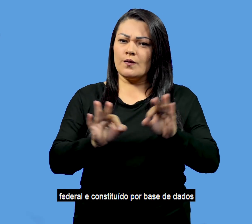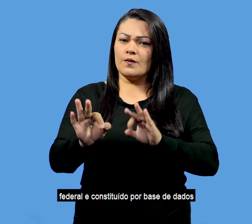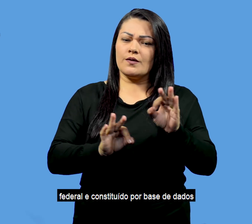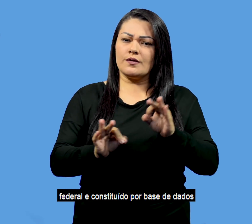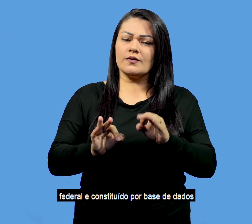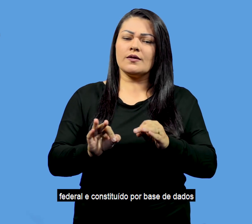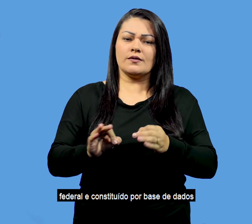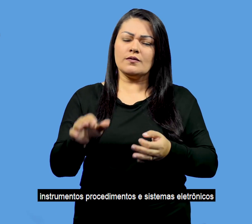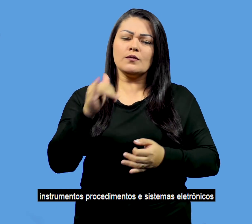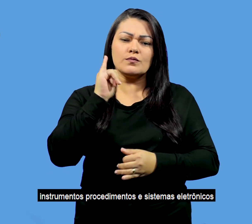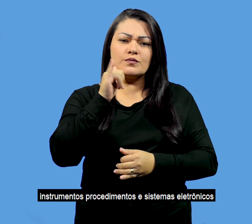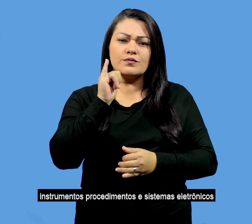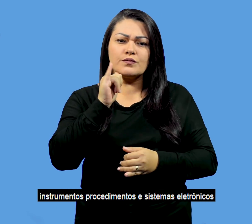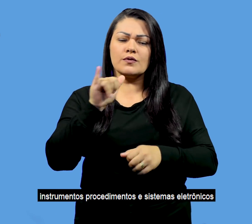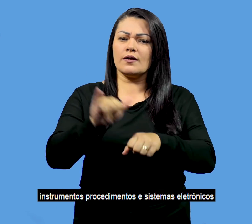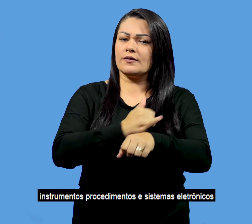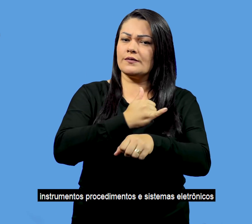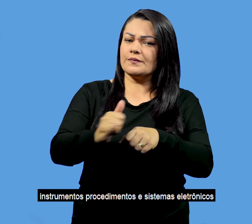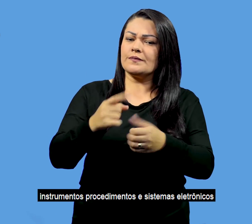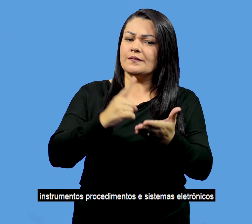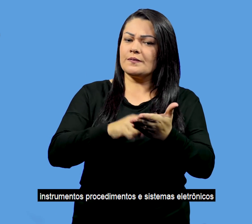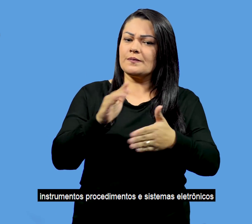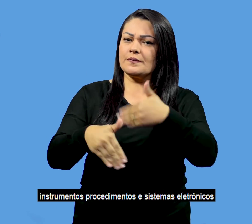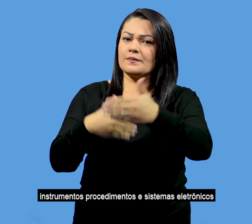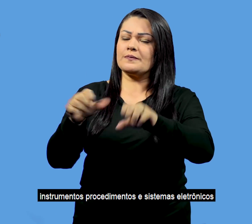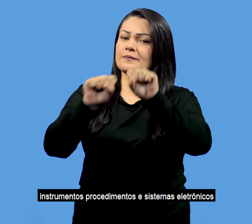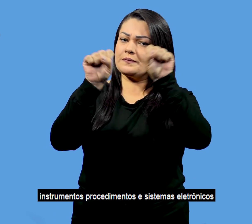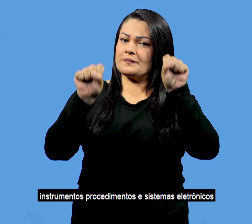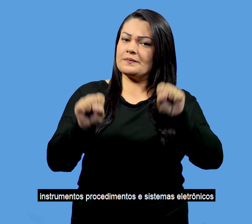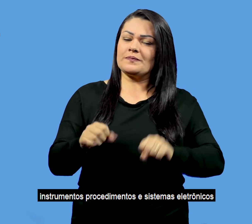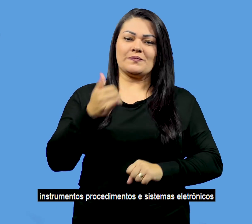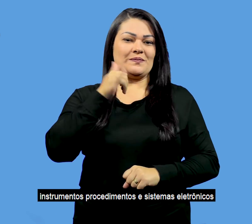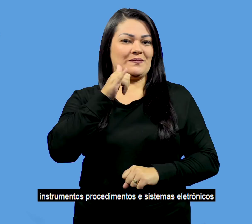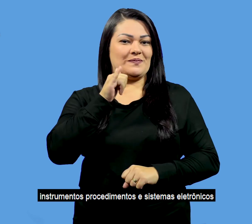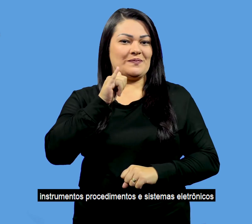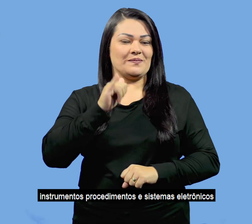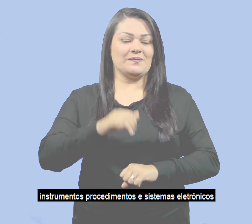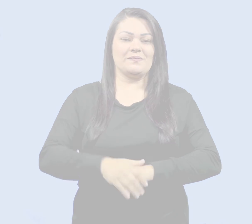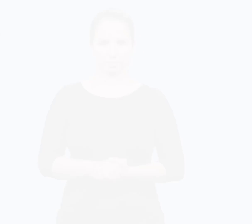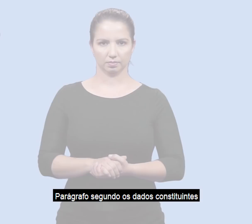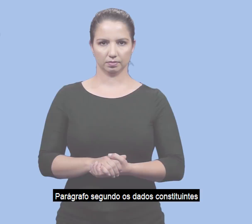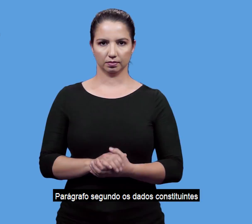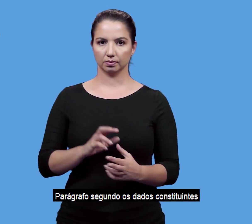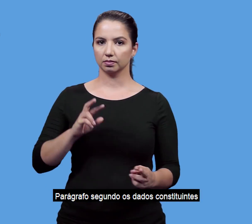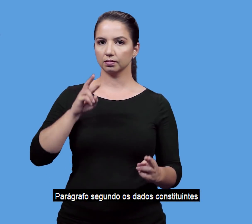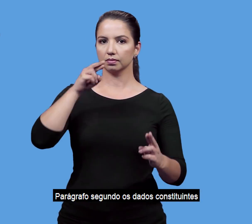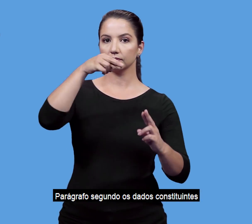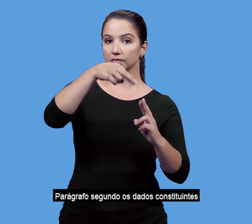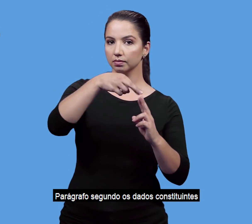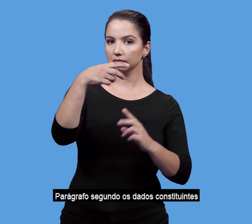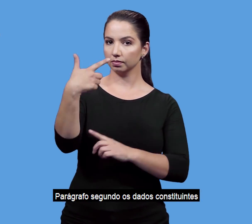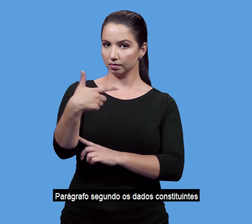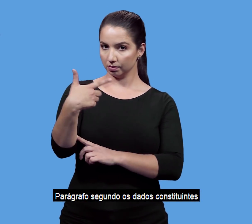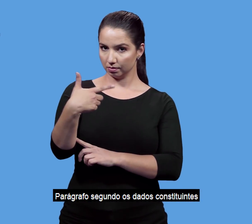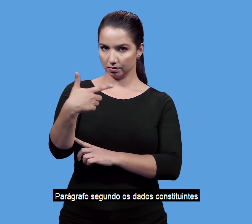dados instrumentos procedimentos e sistemas eletrônicos parágrafo segundo os dados